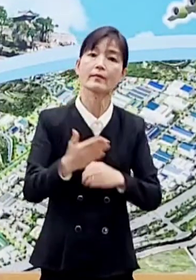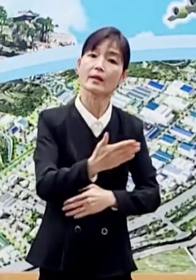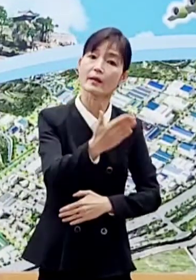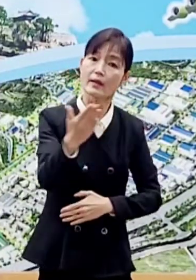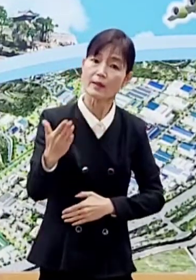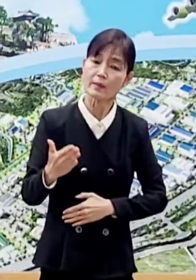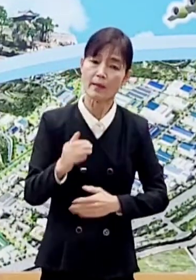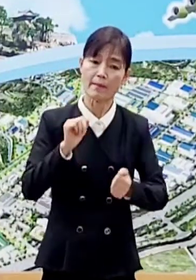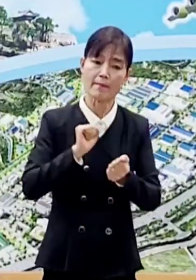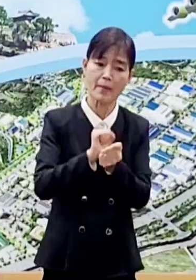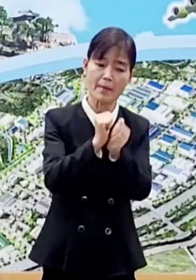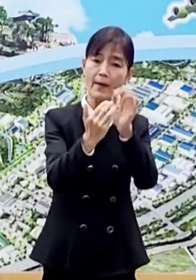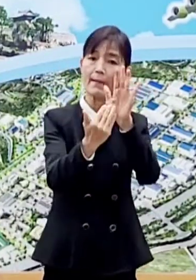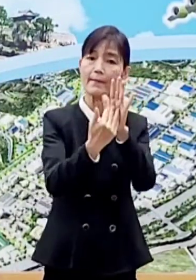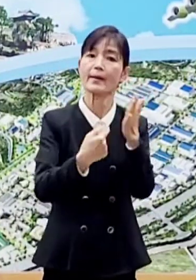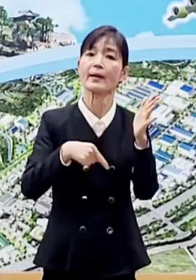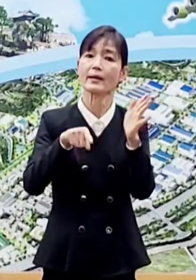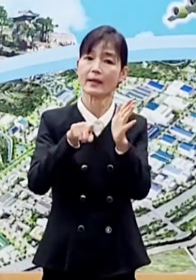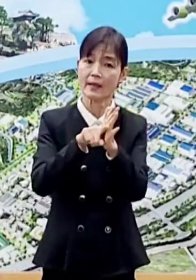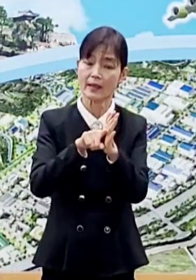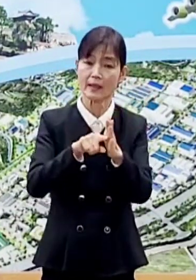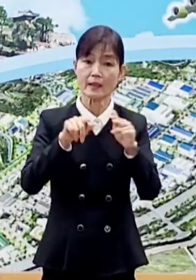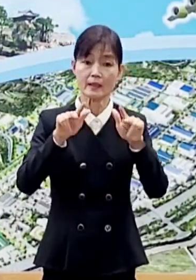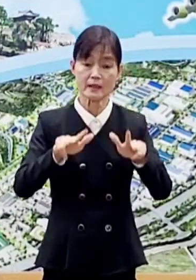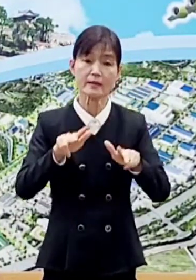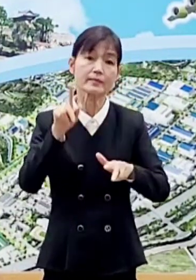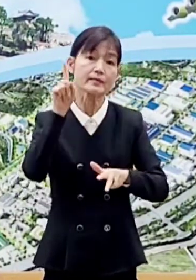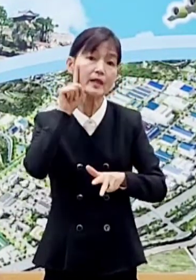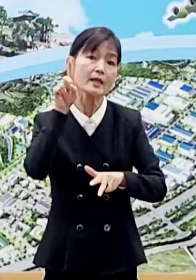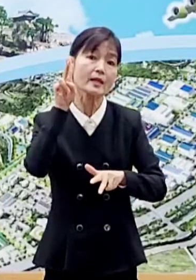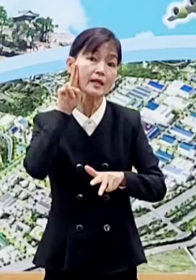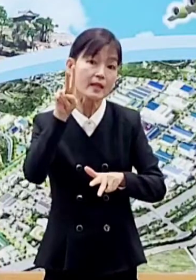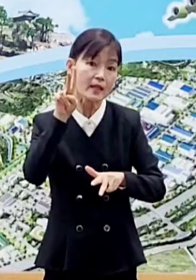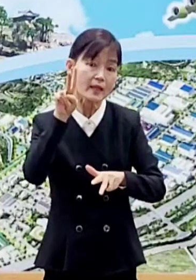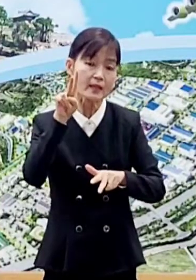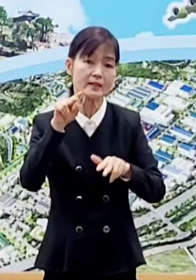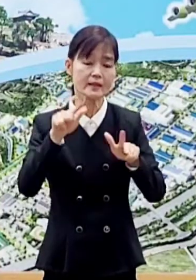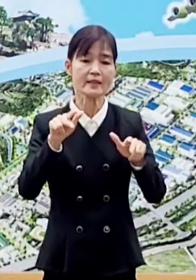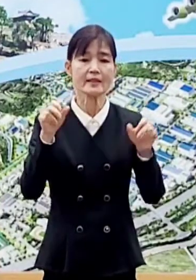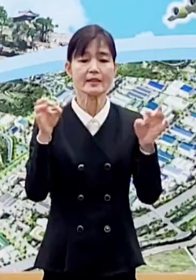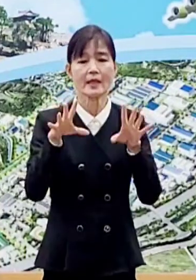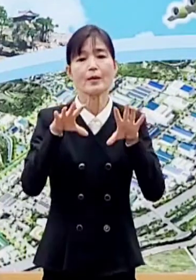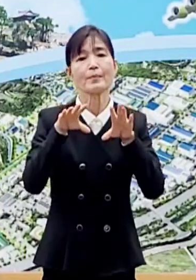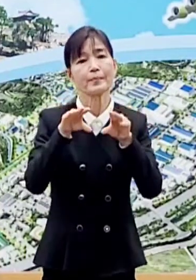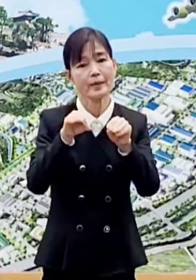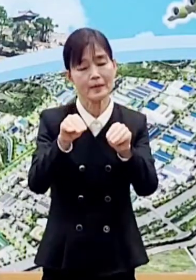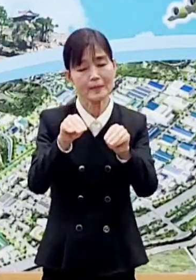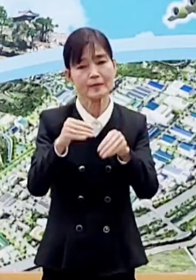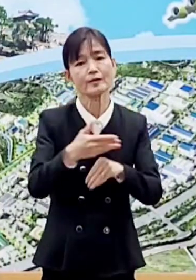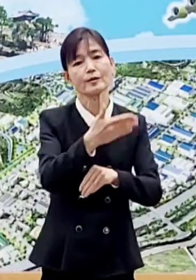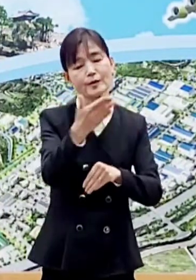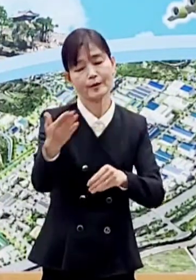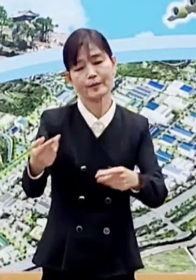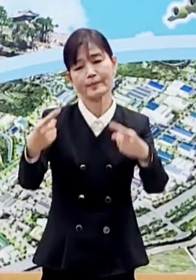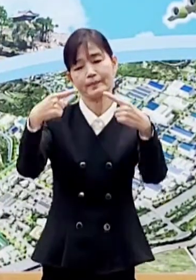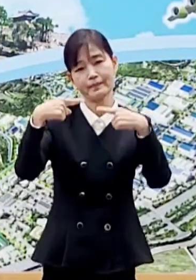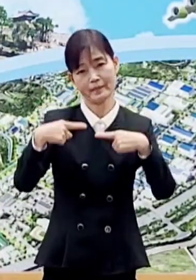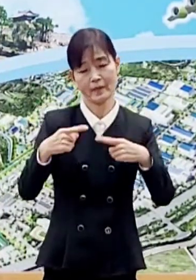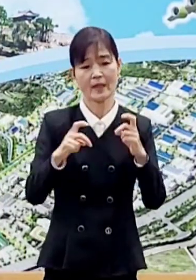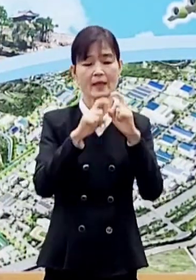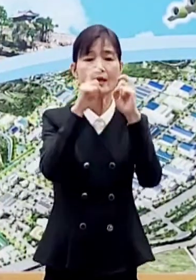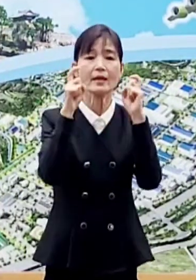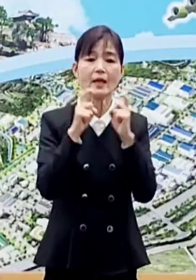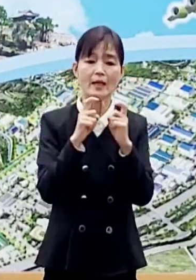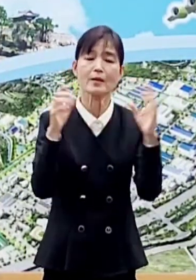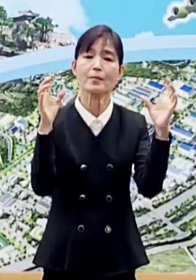시민들께서는 감염 확산 차단을 위해 이번 주말 동안 연말연시 잠시 멈춤에 적극 동참하시어 사적